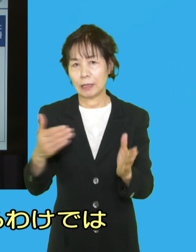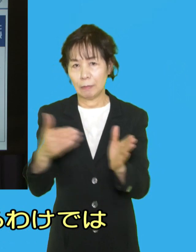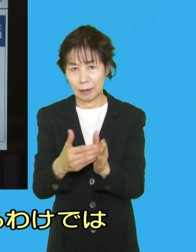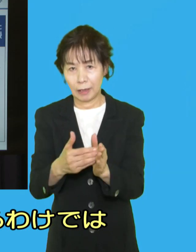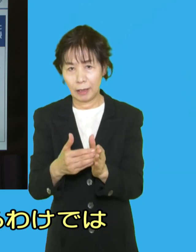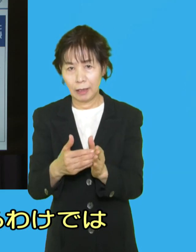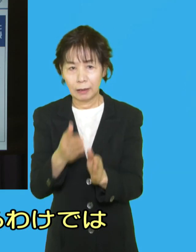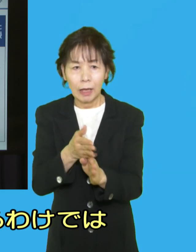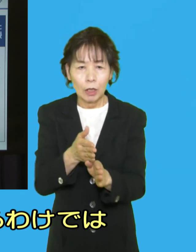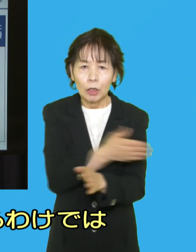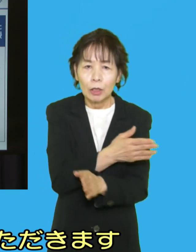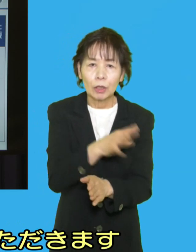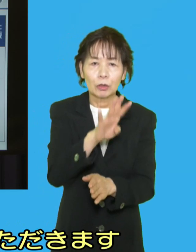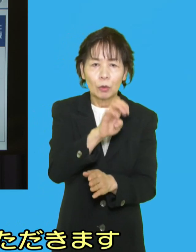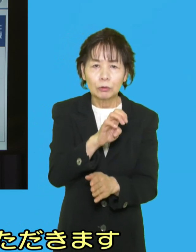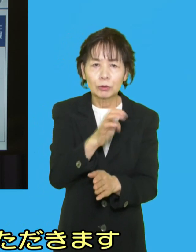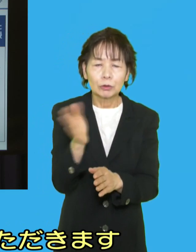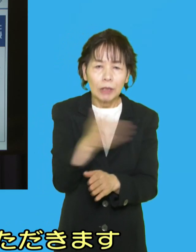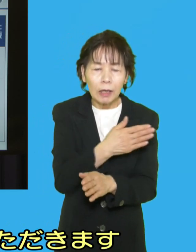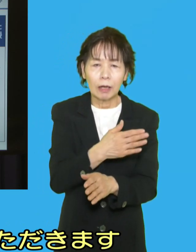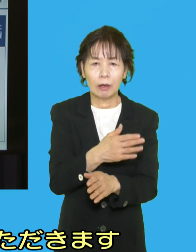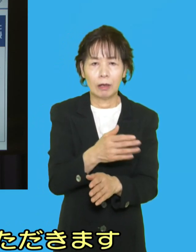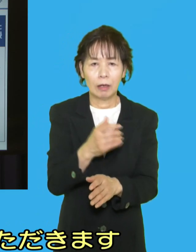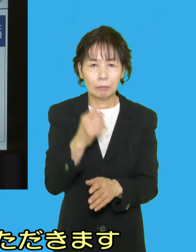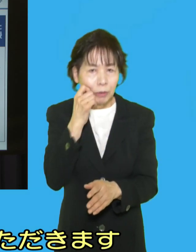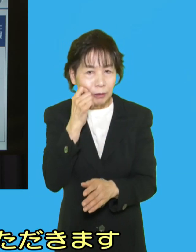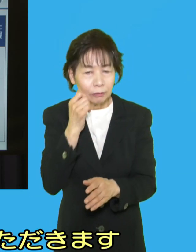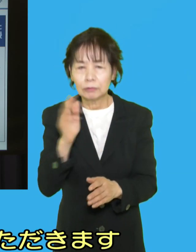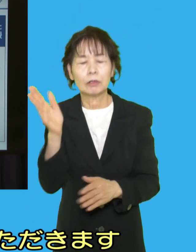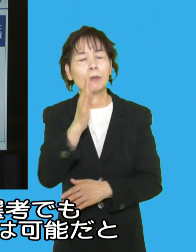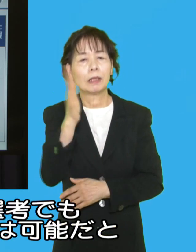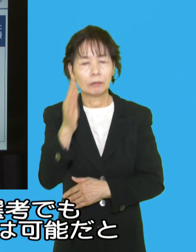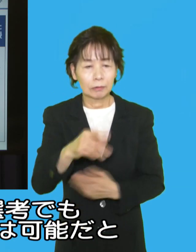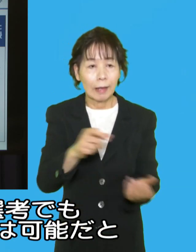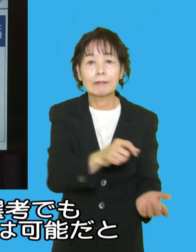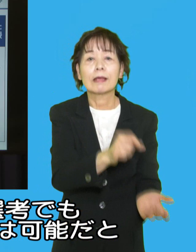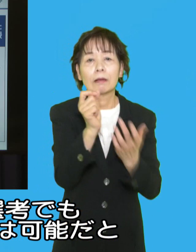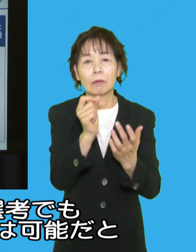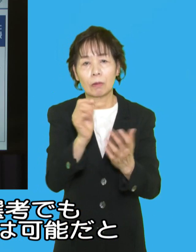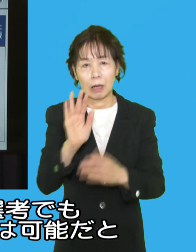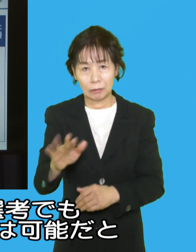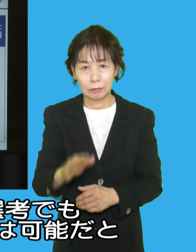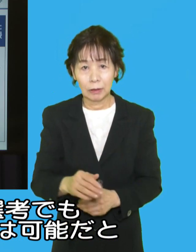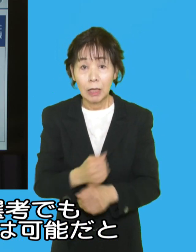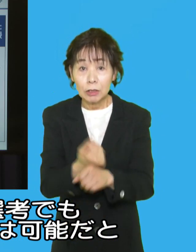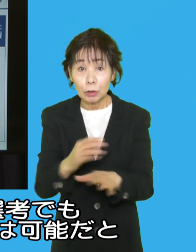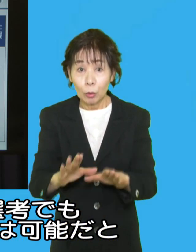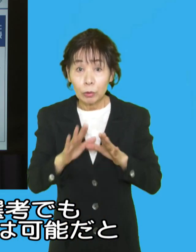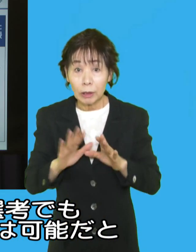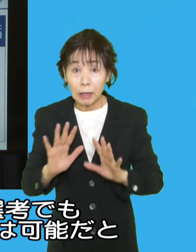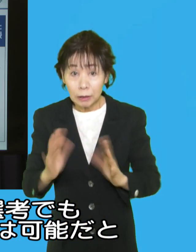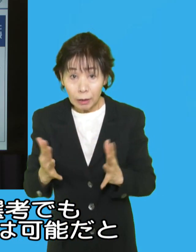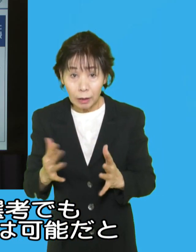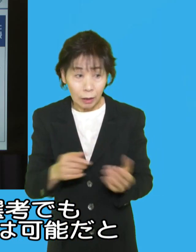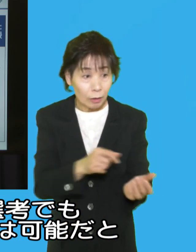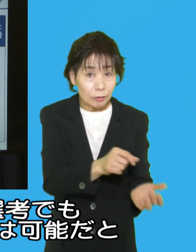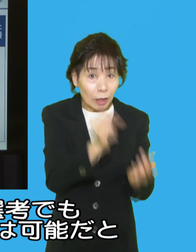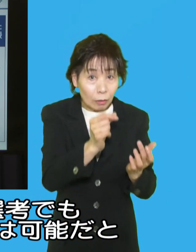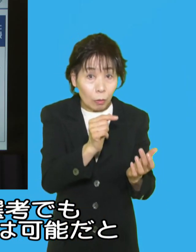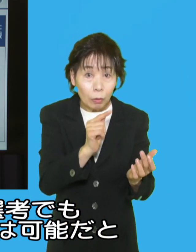断たれるというわけでは全くありません。選考できちんと承認していただきます。 試験を受けないで選考でも、